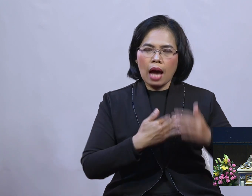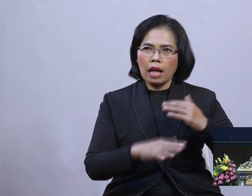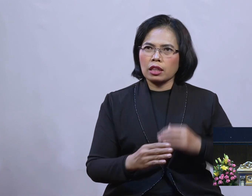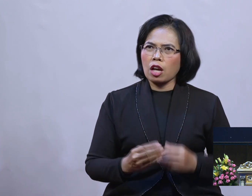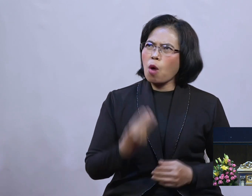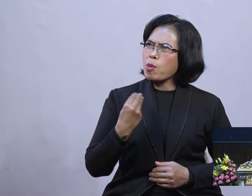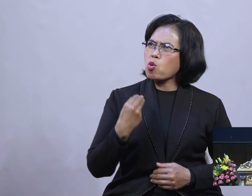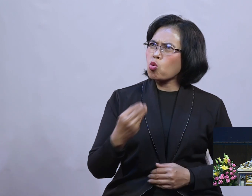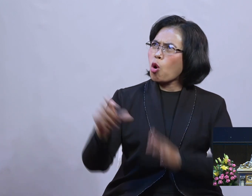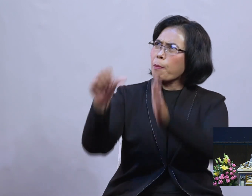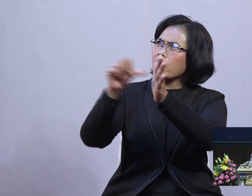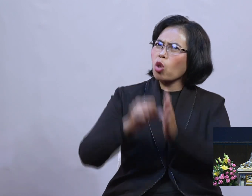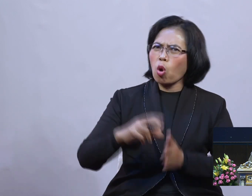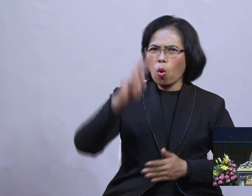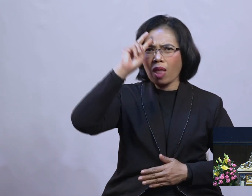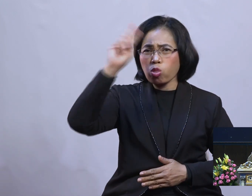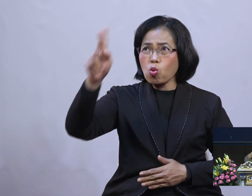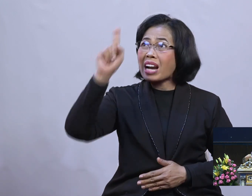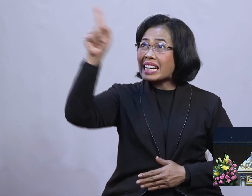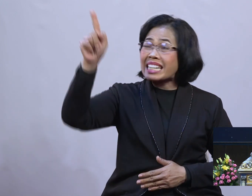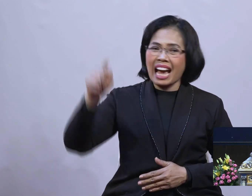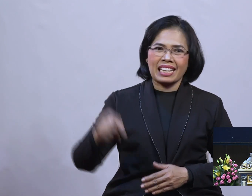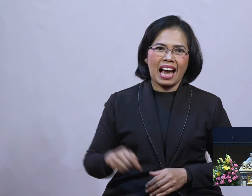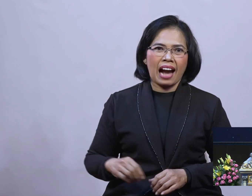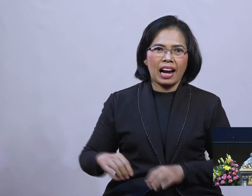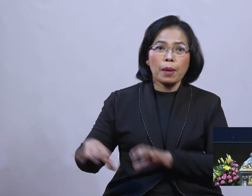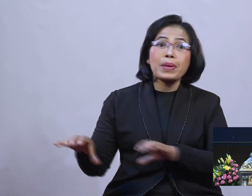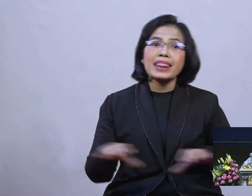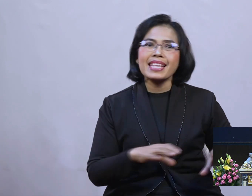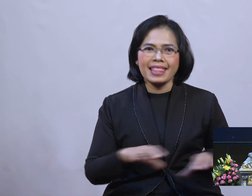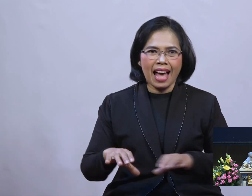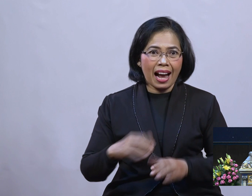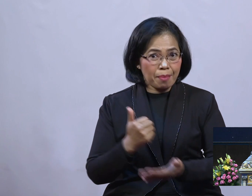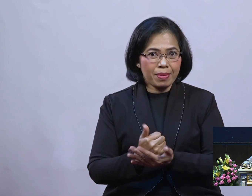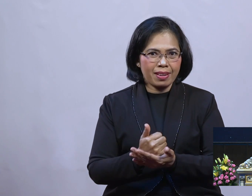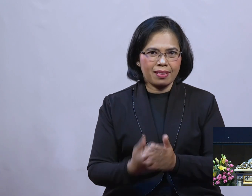tepat pada waktunya Tuhan yang bertindak yang sejuk katakan amin